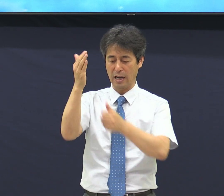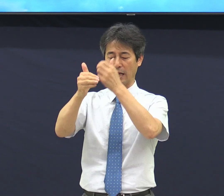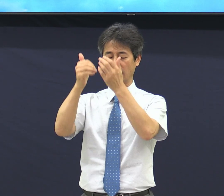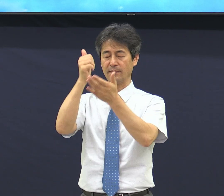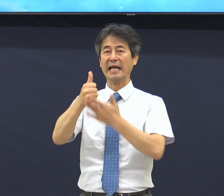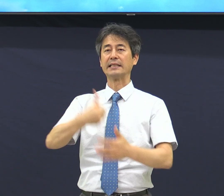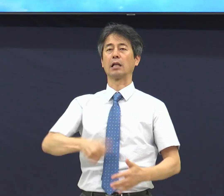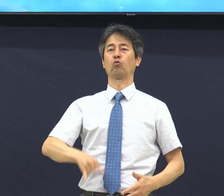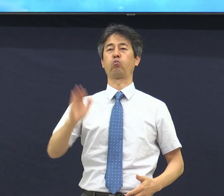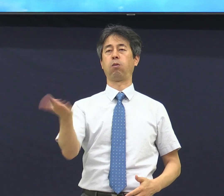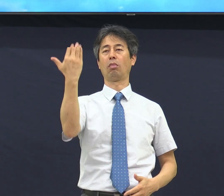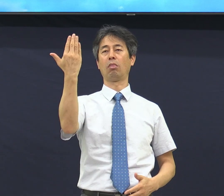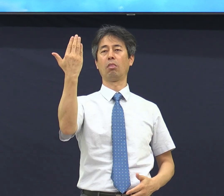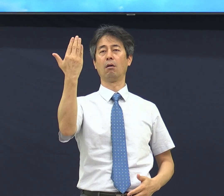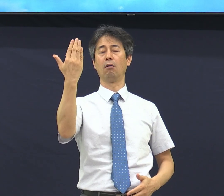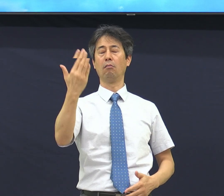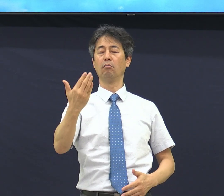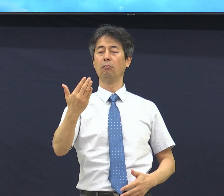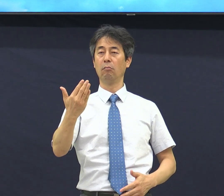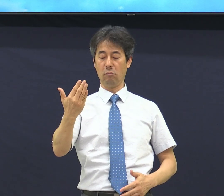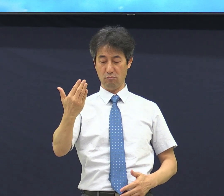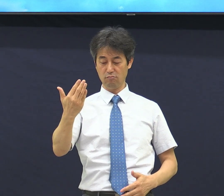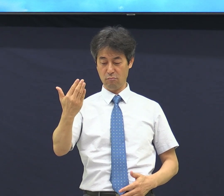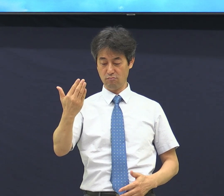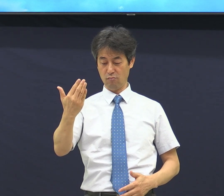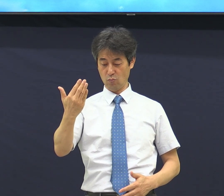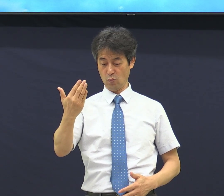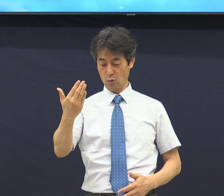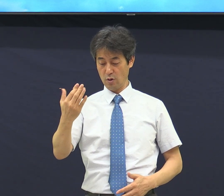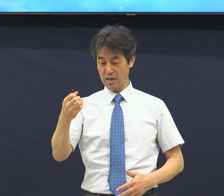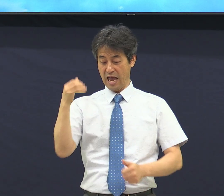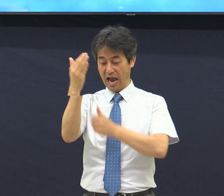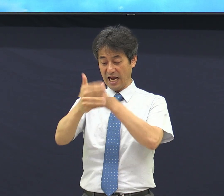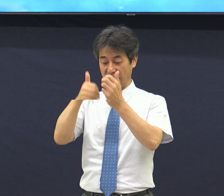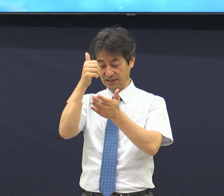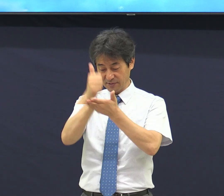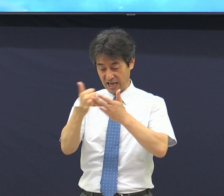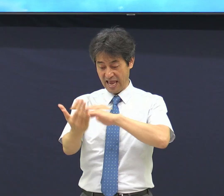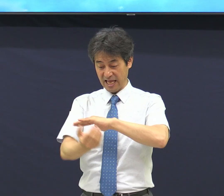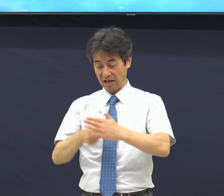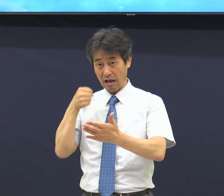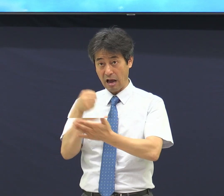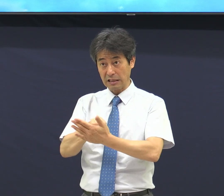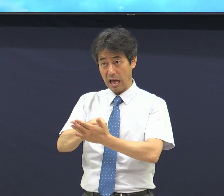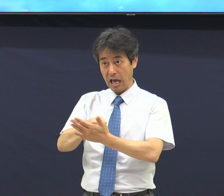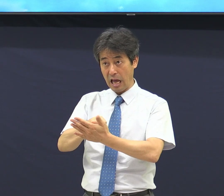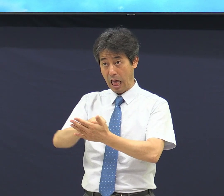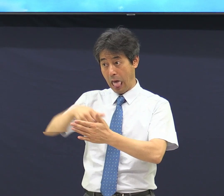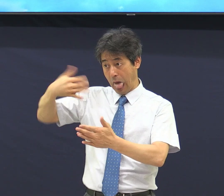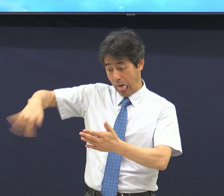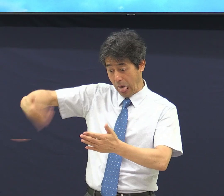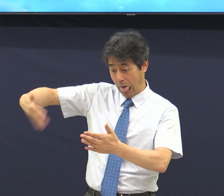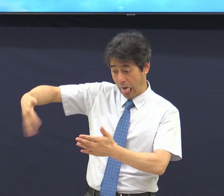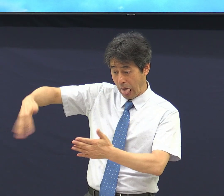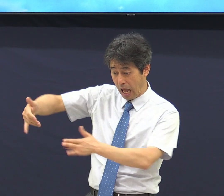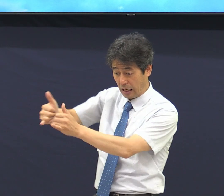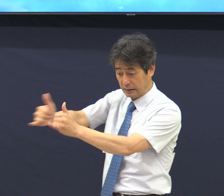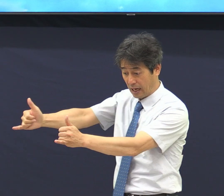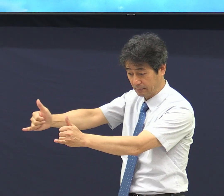아무리 믿지 않는 상황일 수 있어도 그가 하나님의 강권하심으로 인해서 하나님을